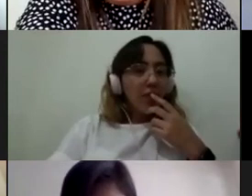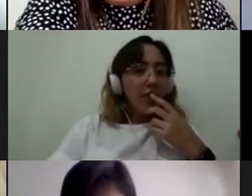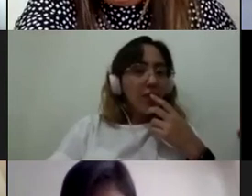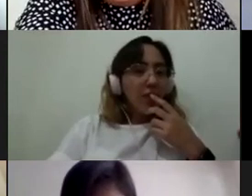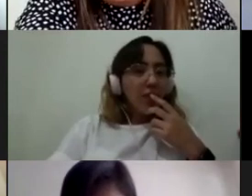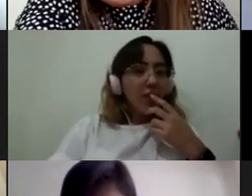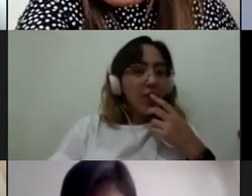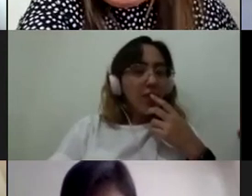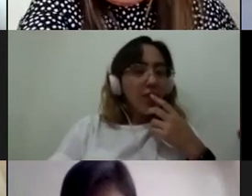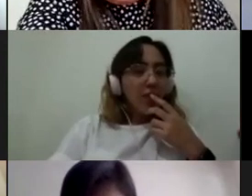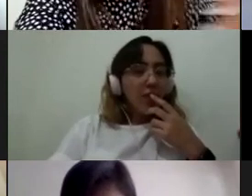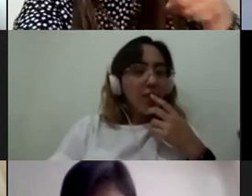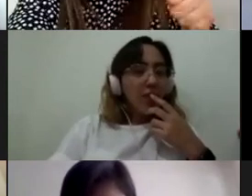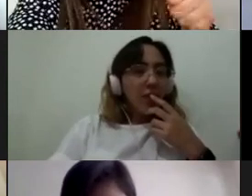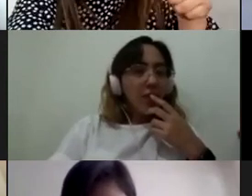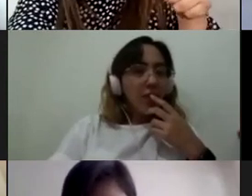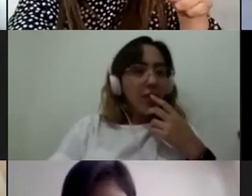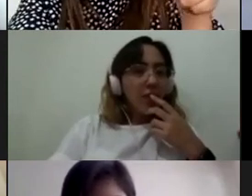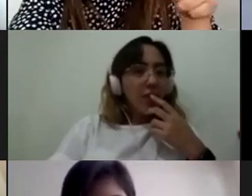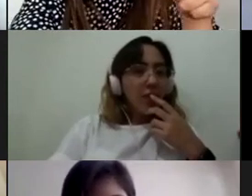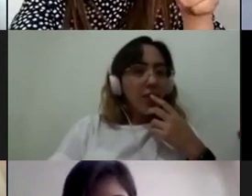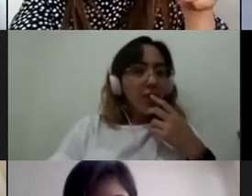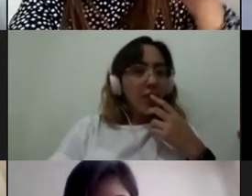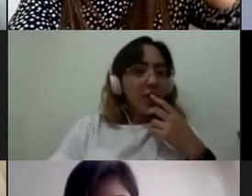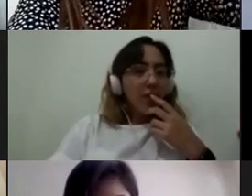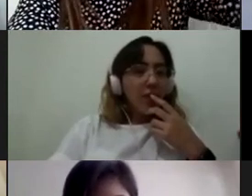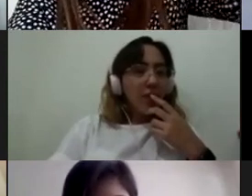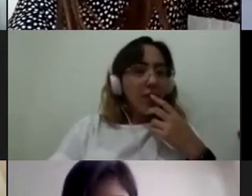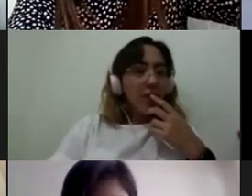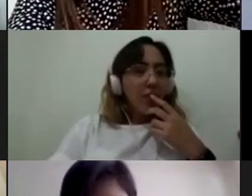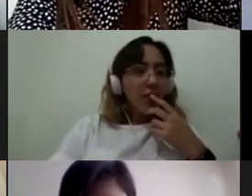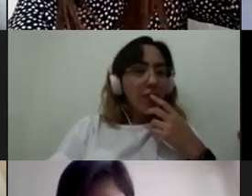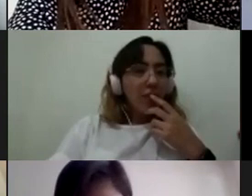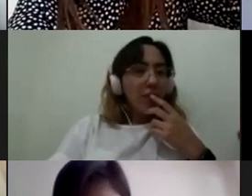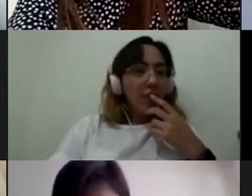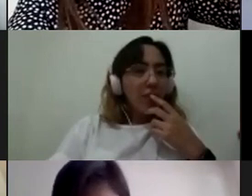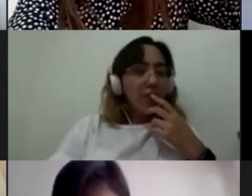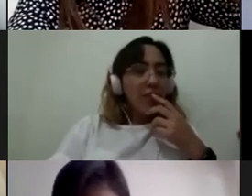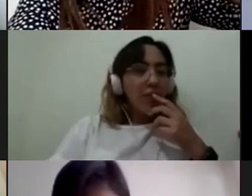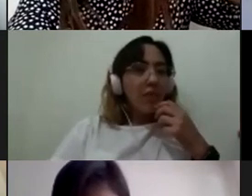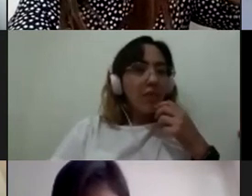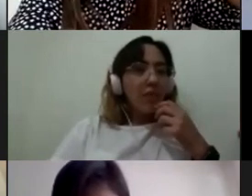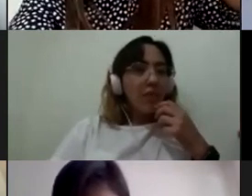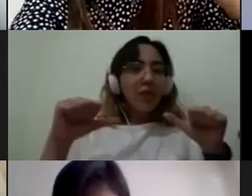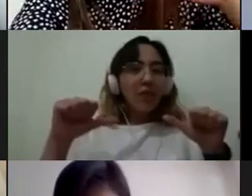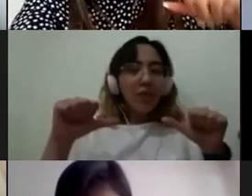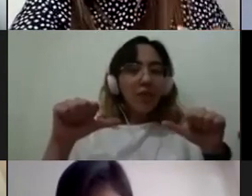ejemplo, la de Brasil hacen la A así y la de nosotros es así. Uh-huh. Entonces esas pequeñas variantes hacen que